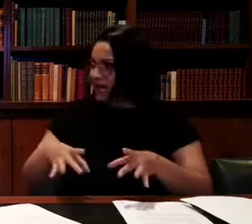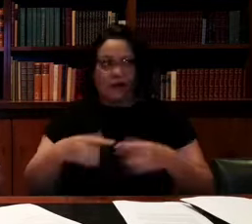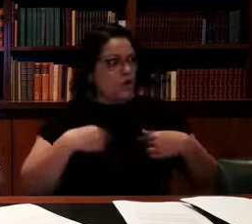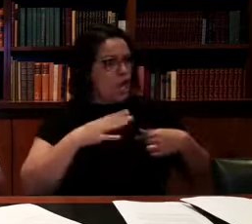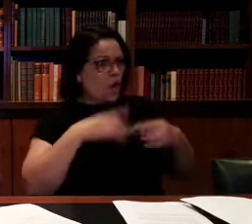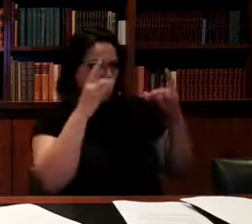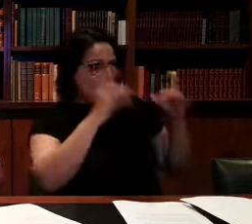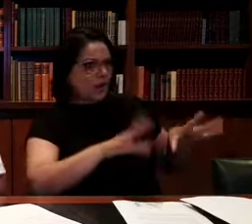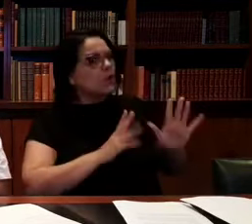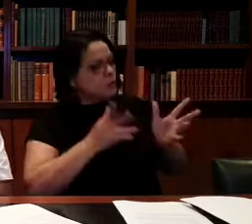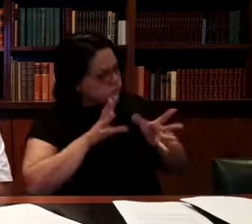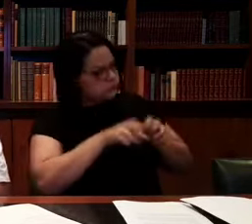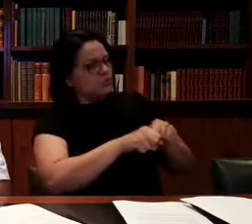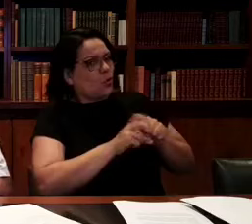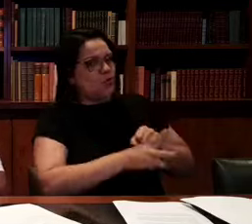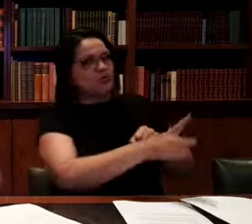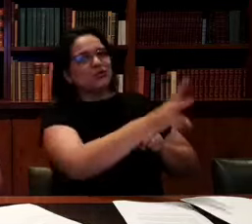Hahaha